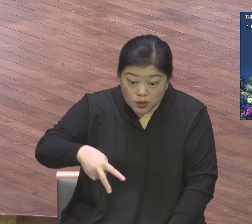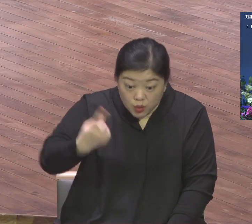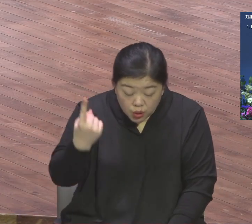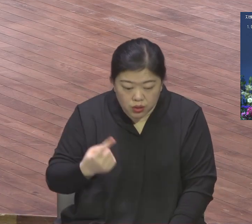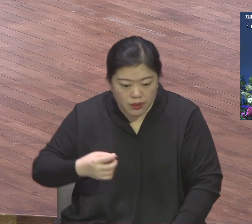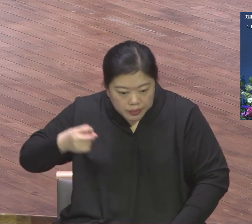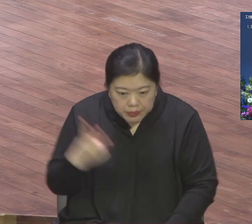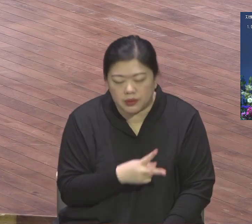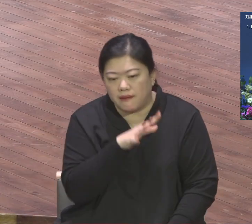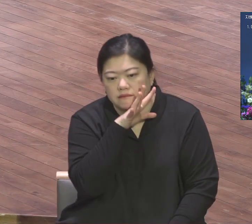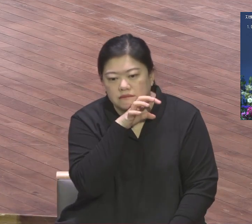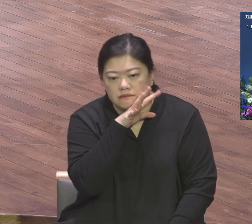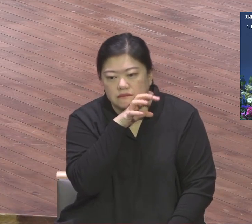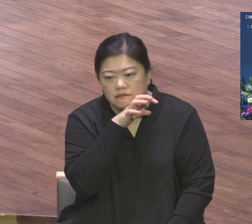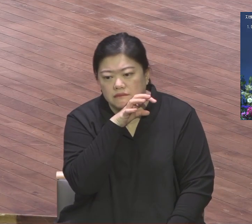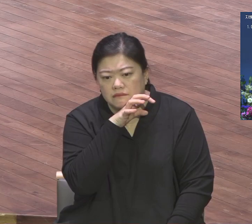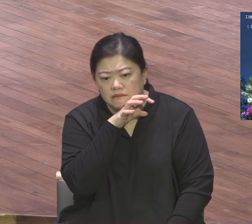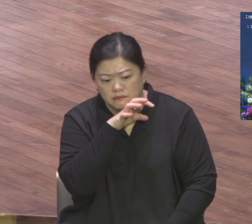불신앙해 버려.